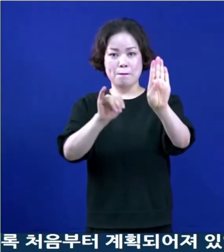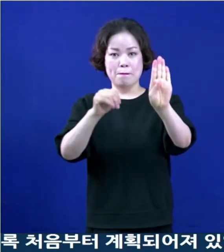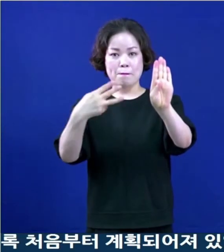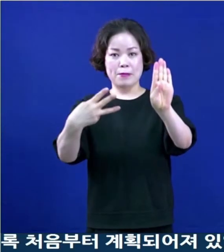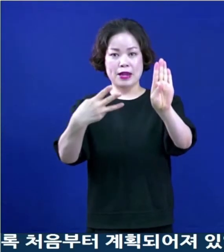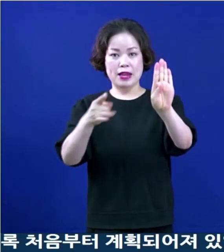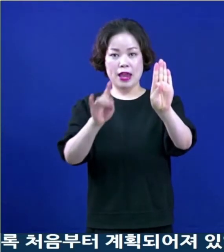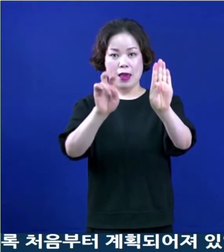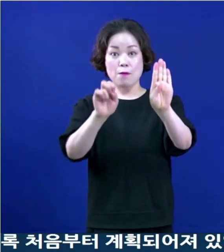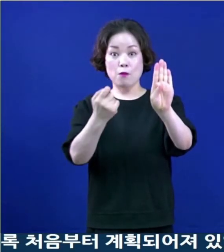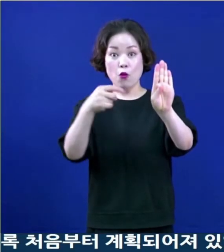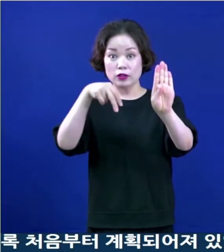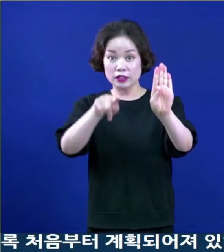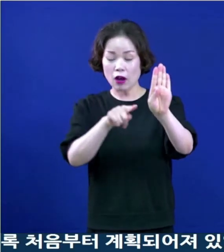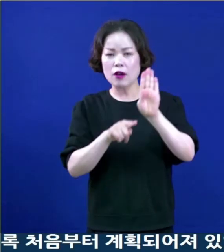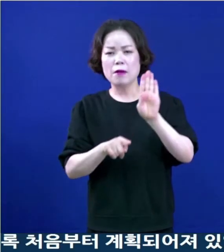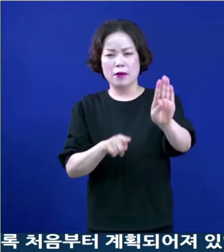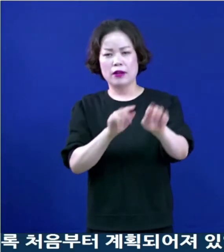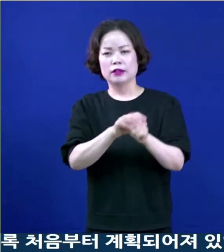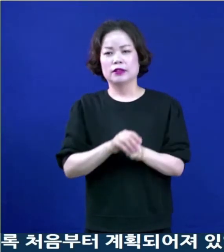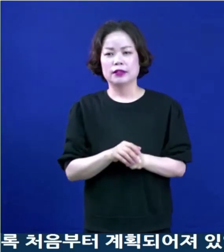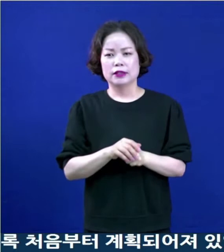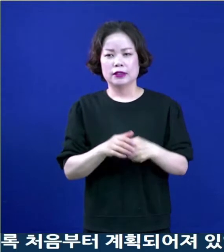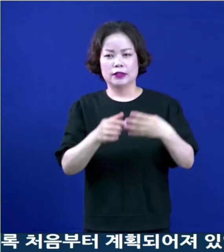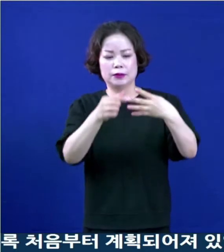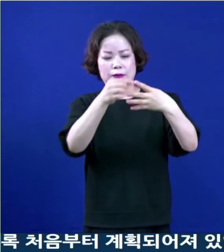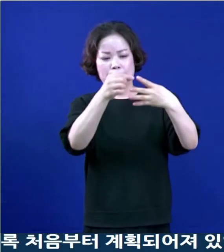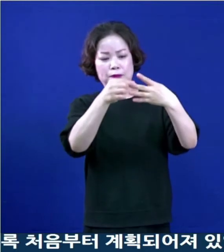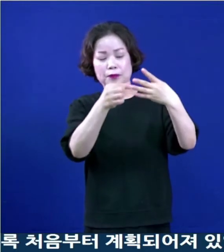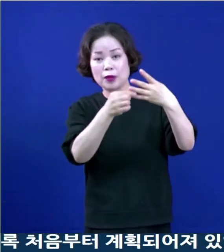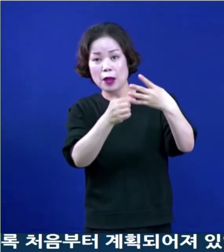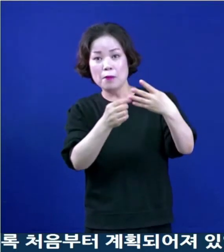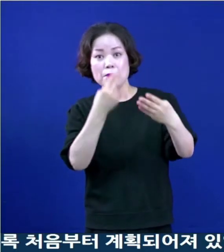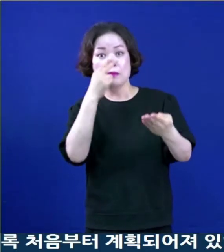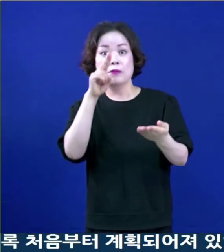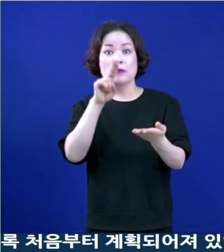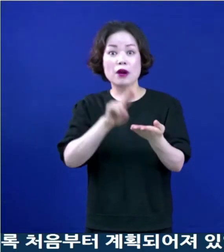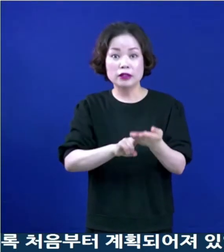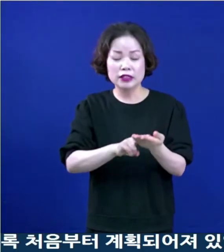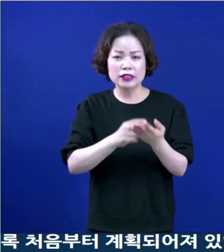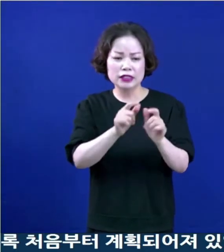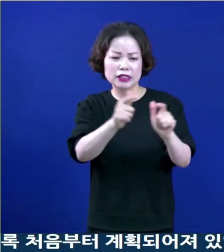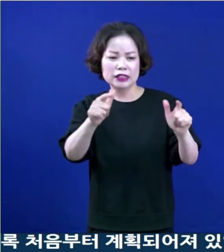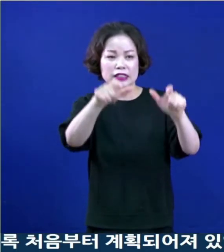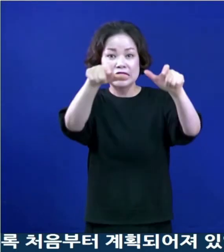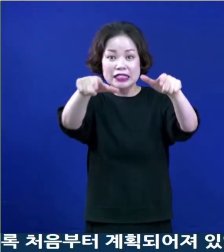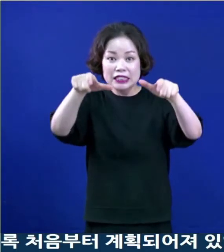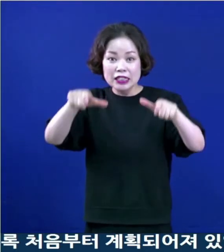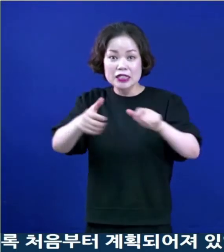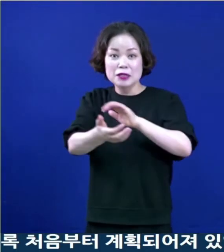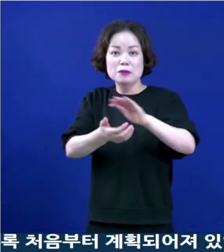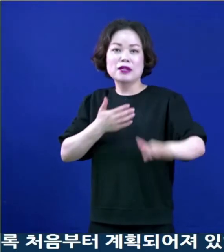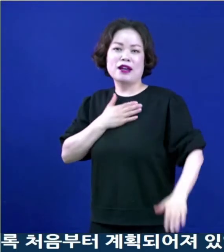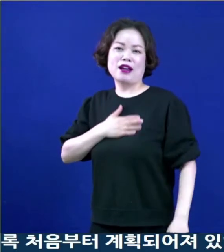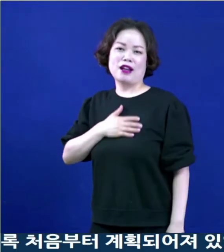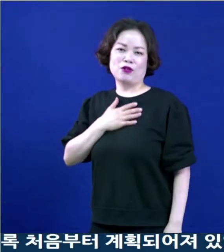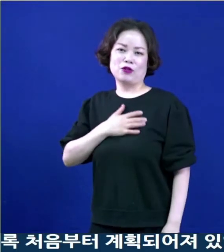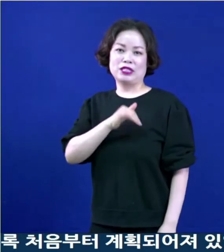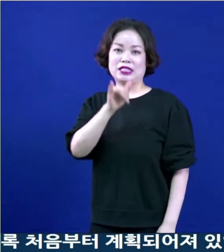빼고 골로새, 빌립보, 빌레몬 이런 편지들에게는 그 지역에 이미 알고 지내고